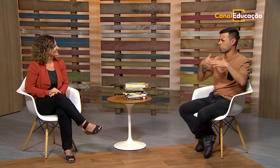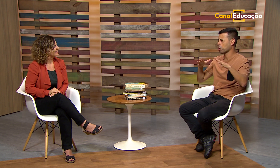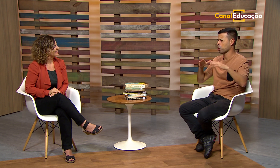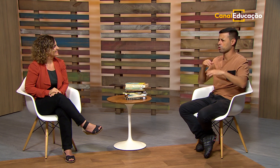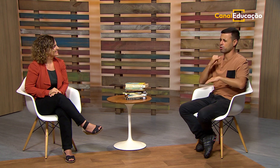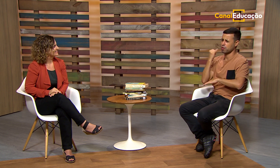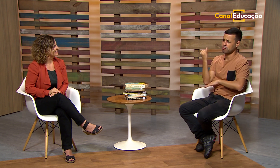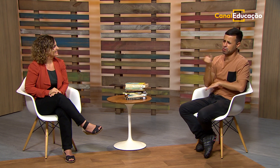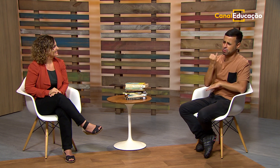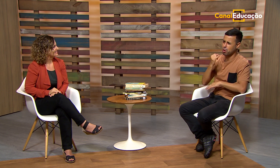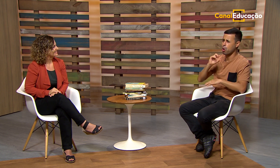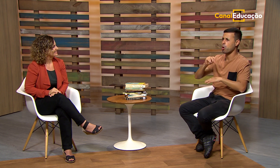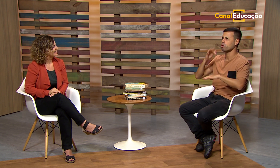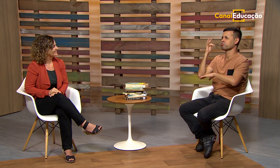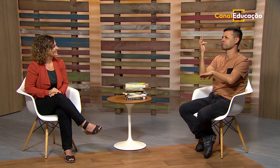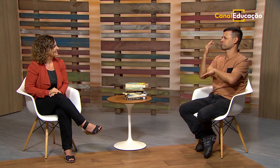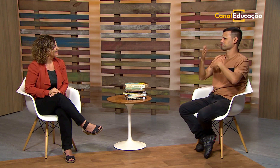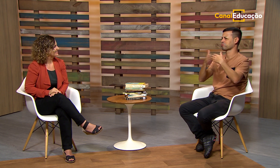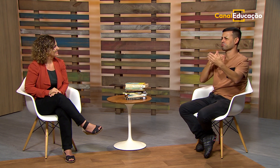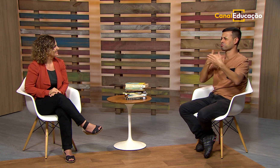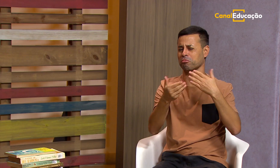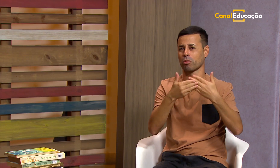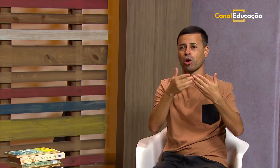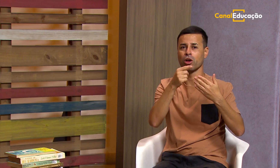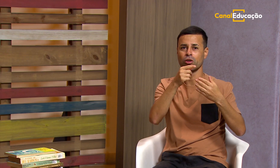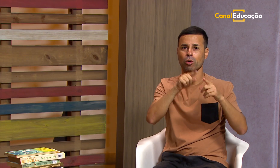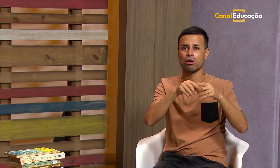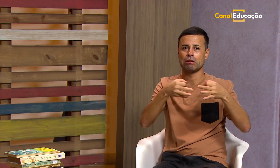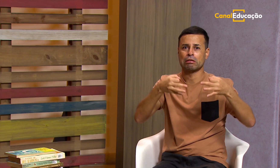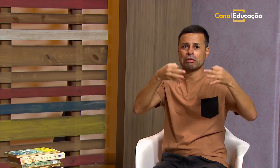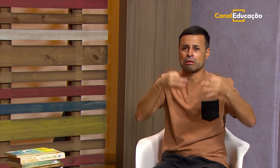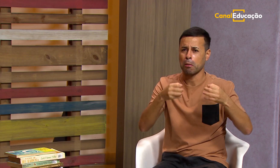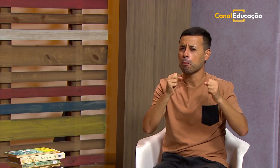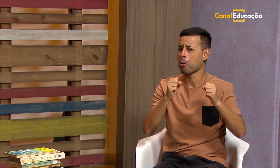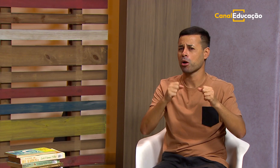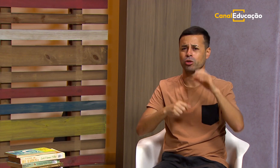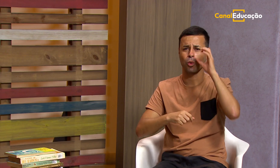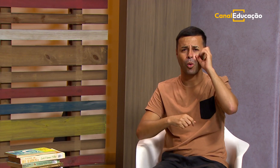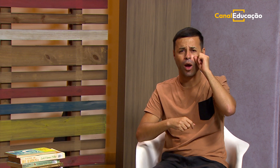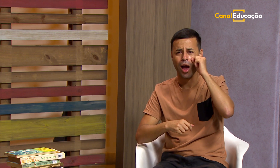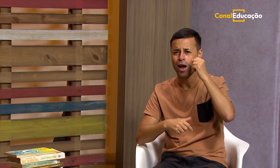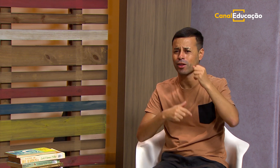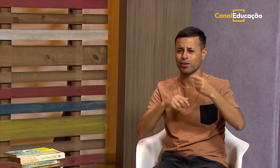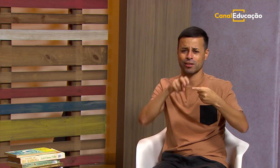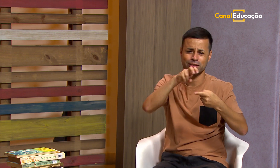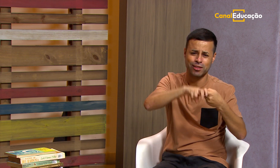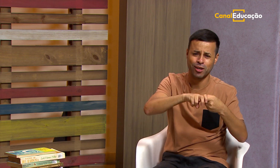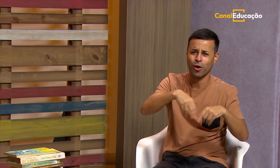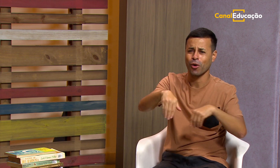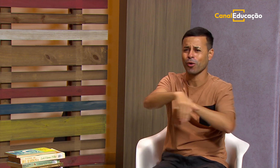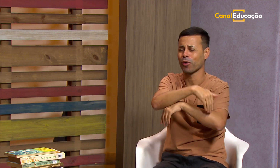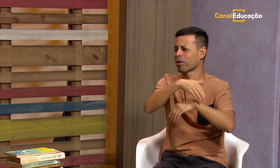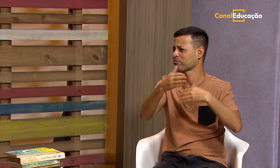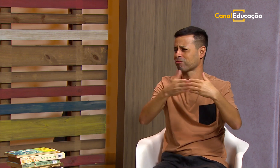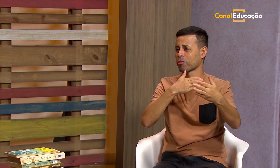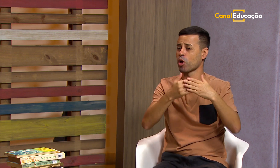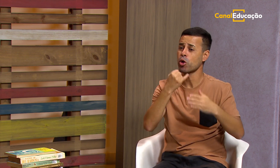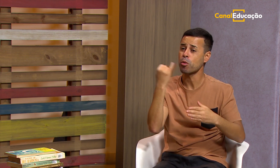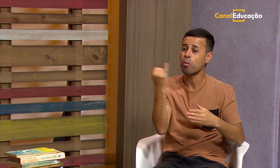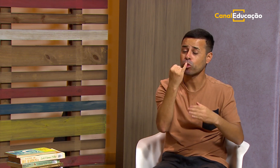forma bem livre e eclética. Informal, formal, sem uma padronização, podendo ser gravada em um quarto, em